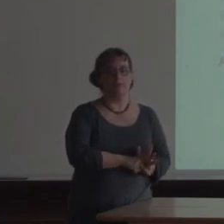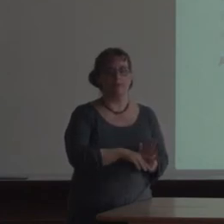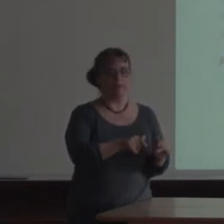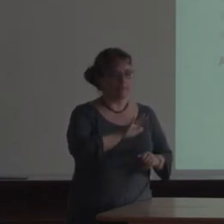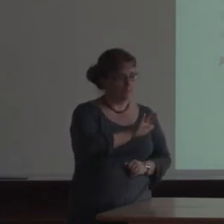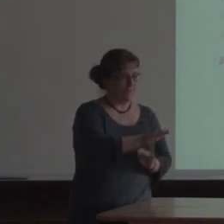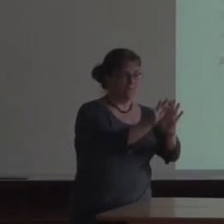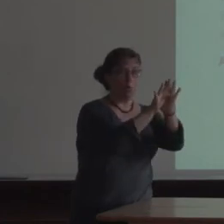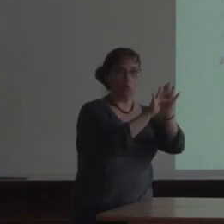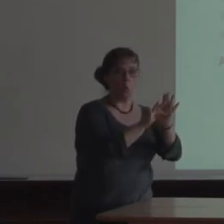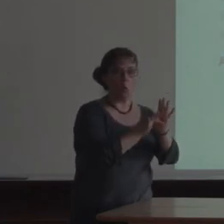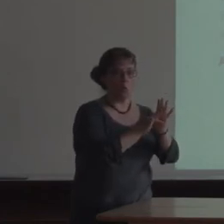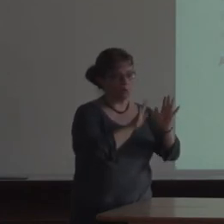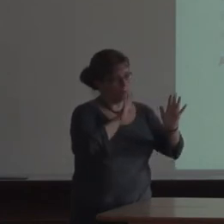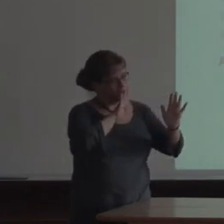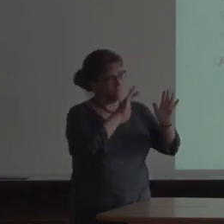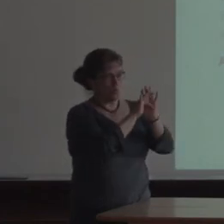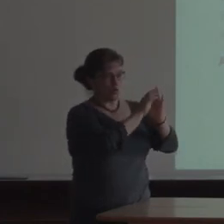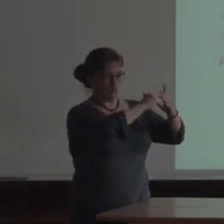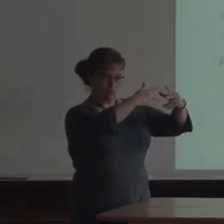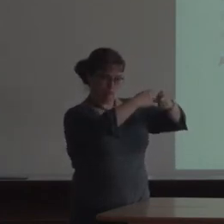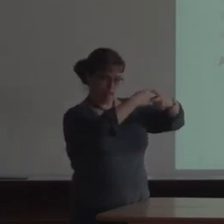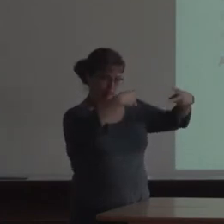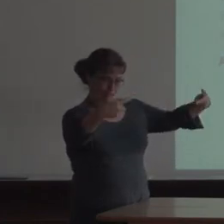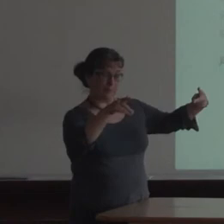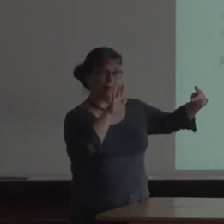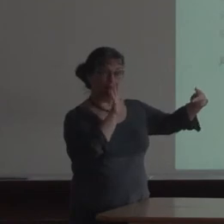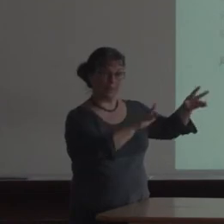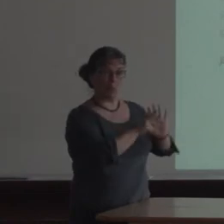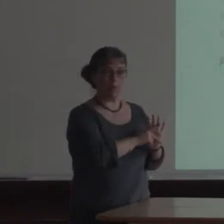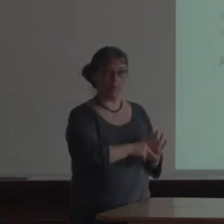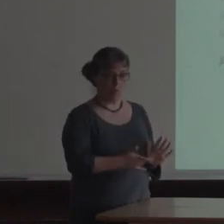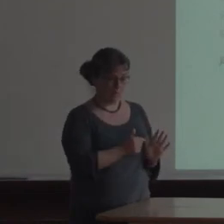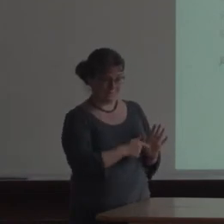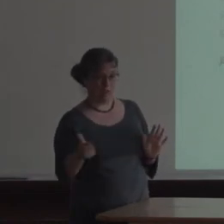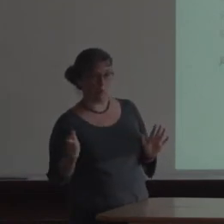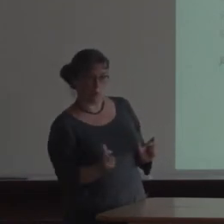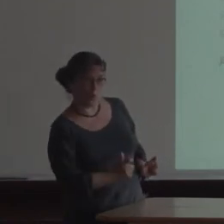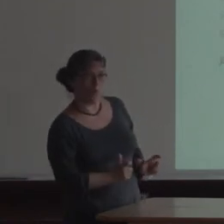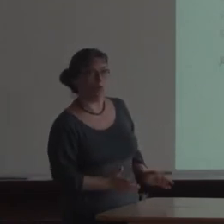des valeurs, on peut appliquer ça, ouais.